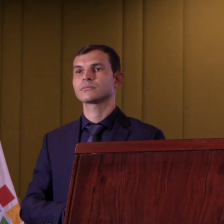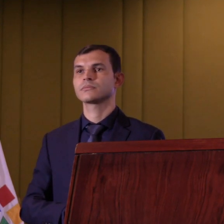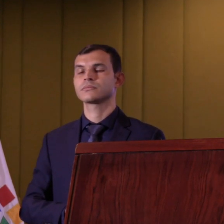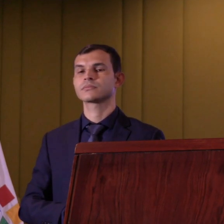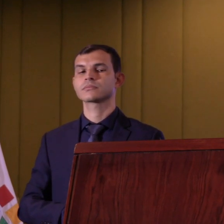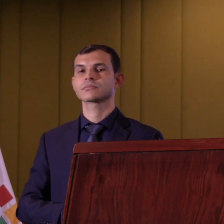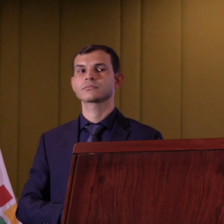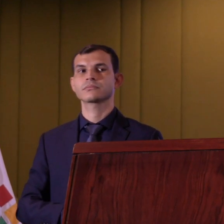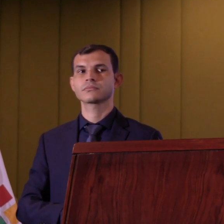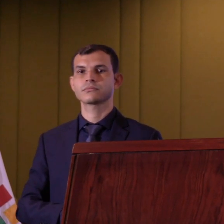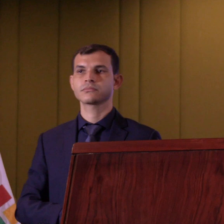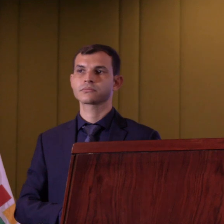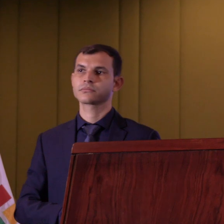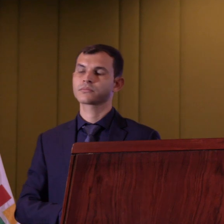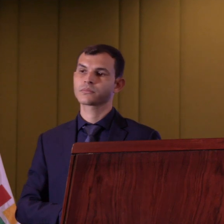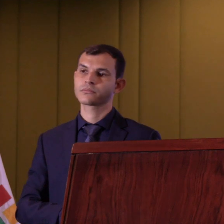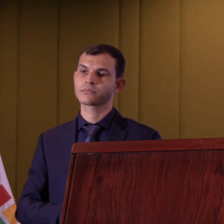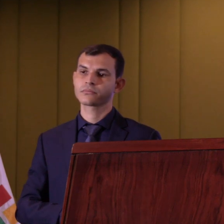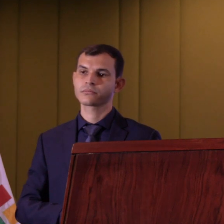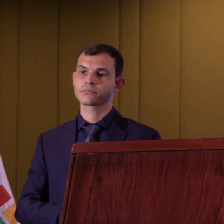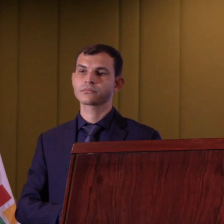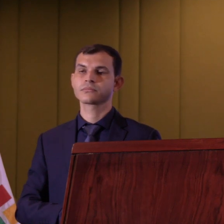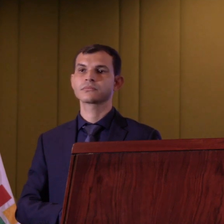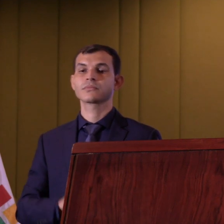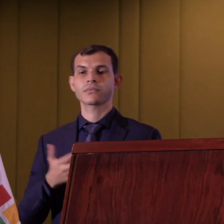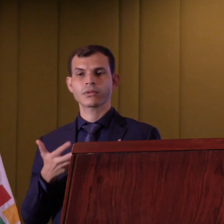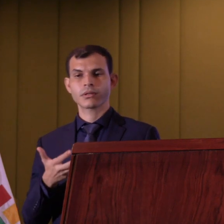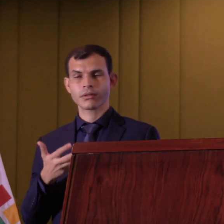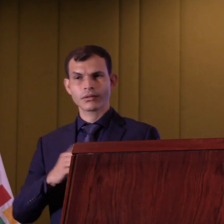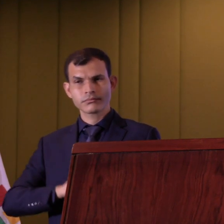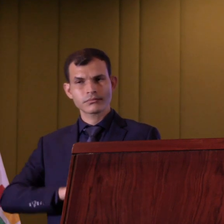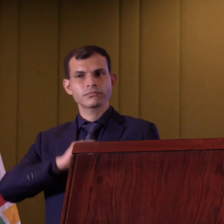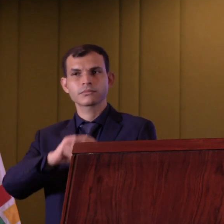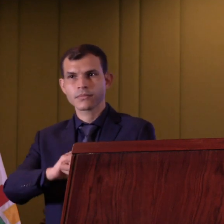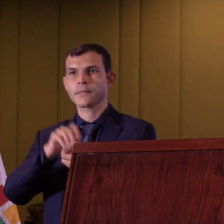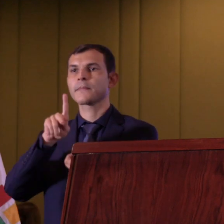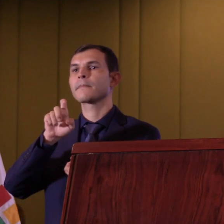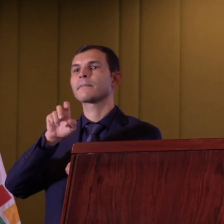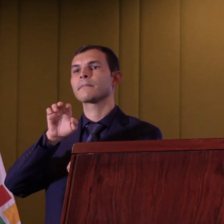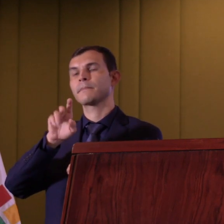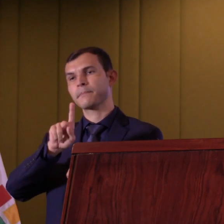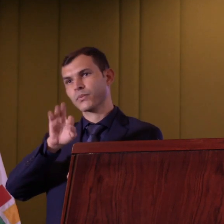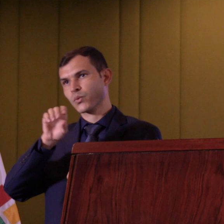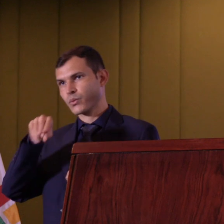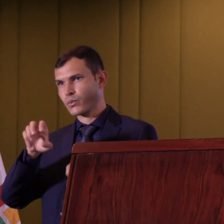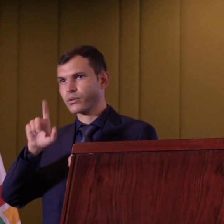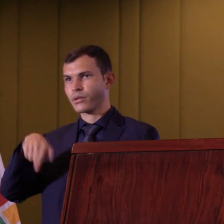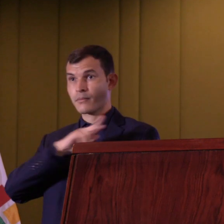Gostaria de cumprimentar o Peptone, que... presidente da ANEEL,